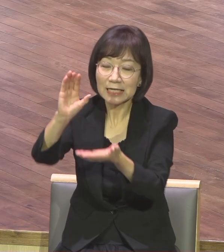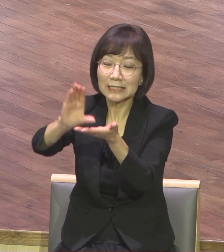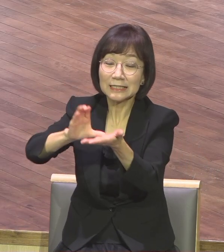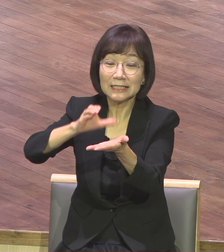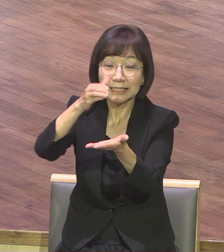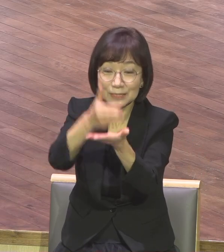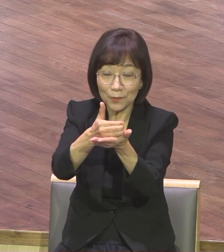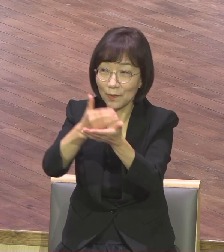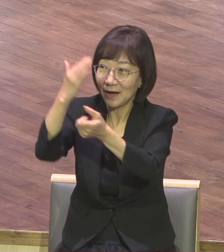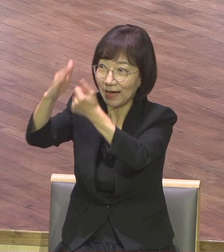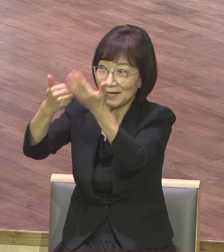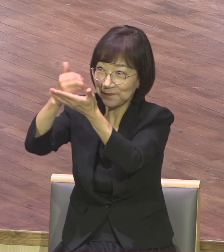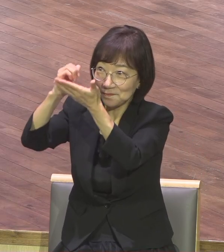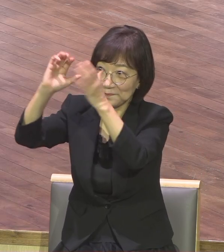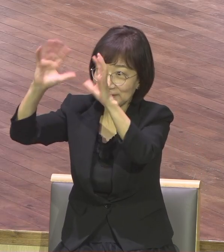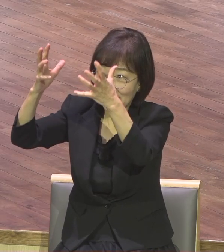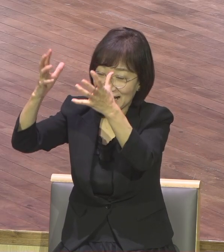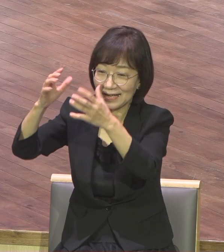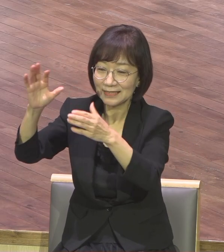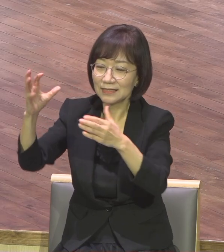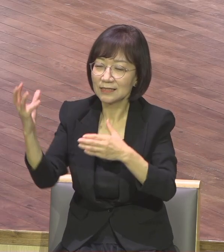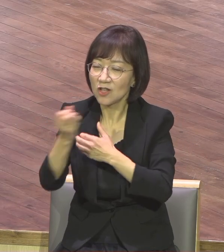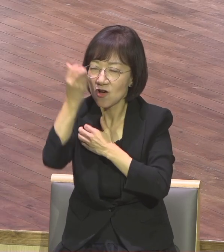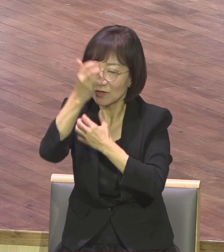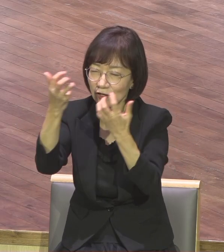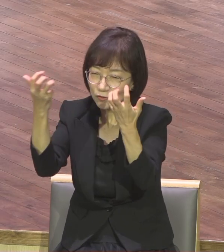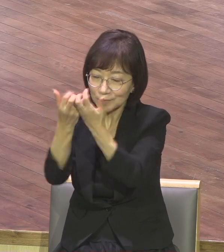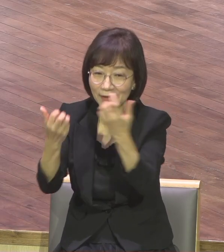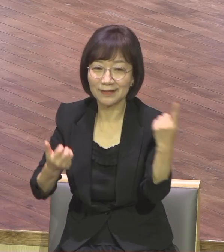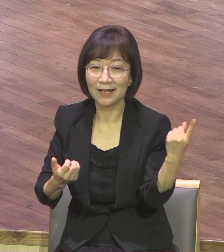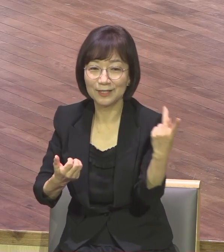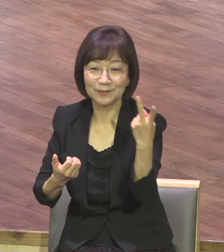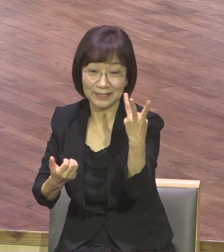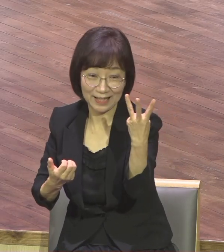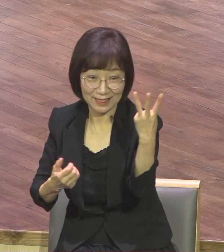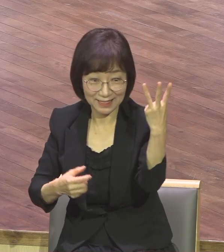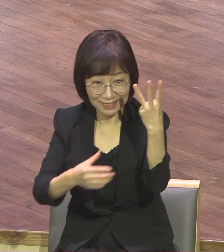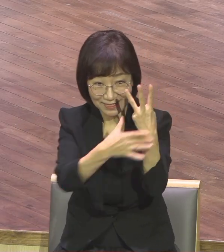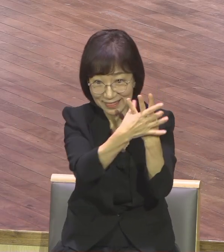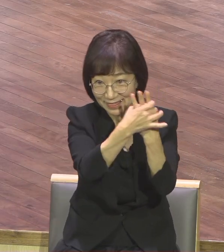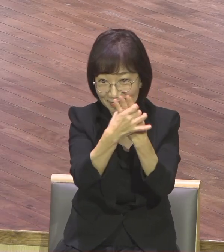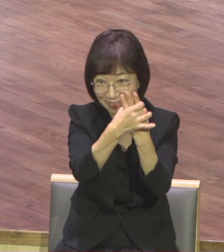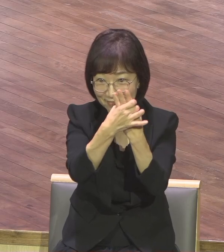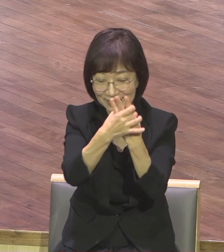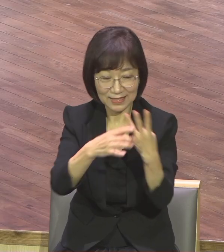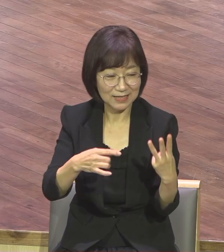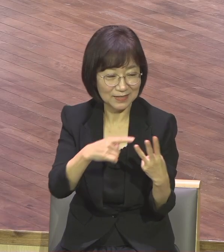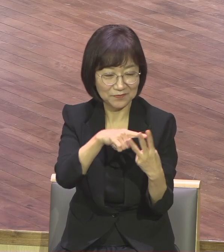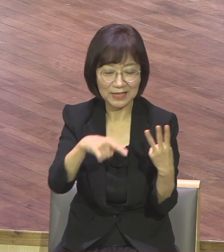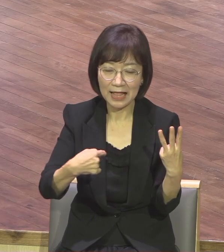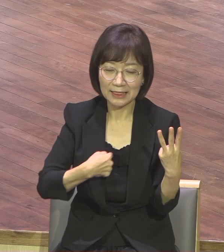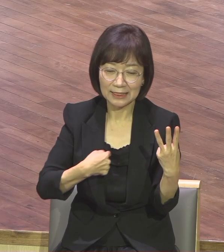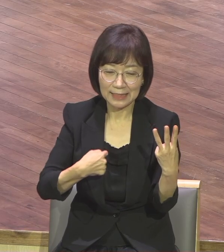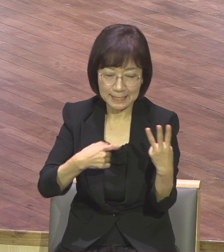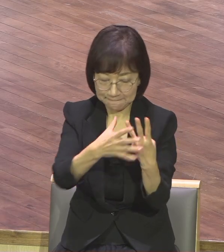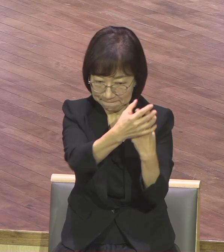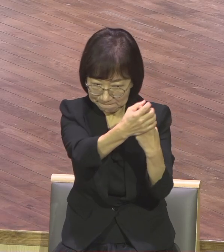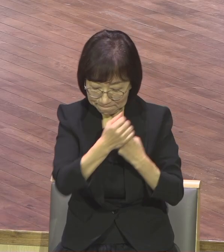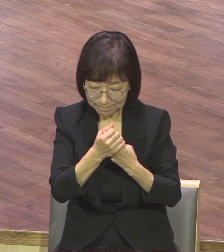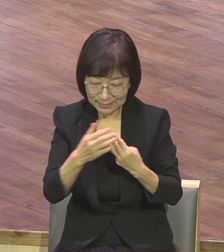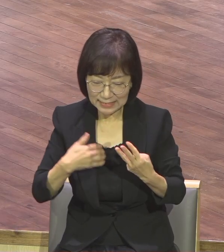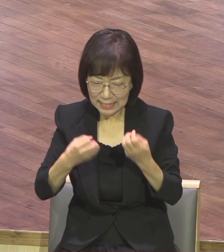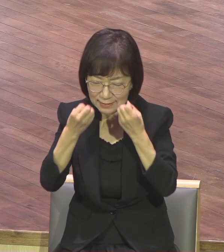나라, 오직 성령 충만, 이것이 나를 매일 매주 재창조하게